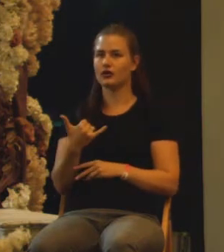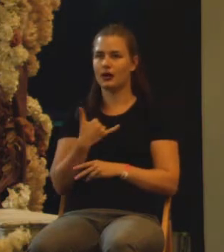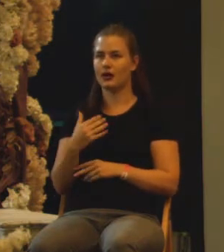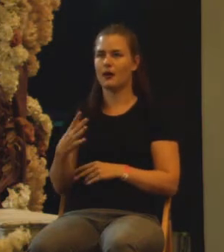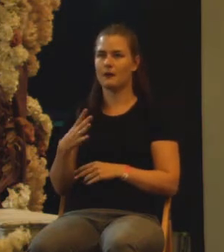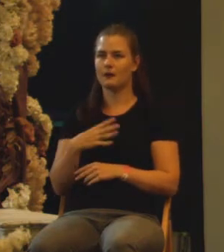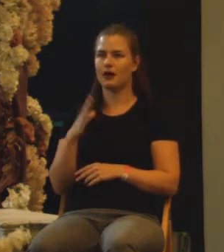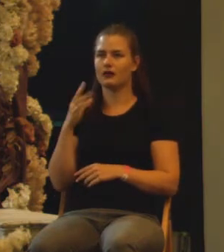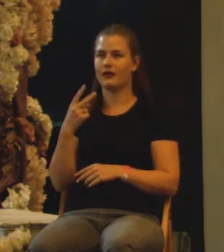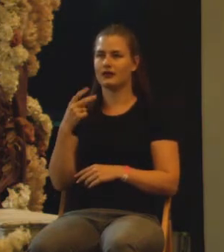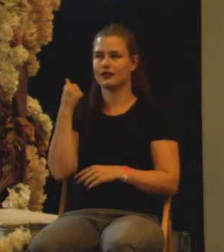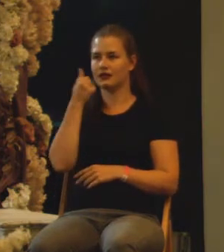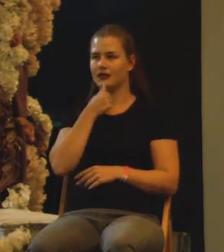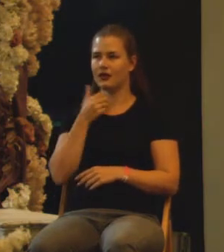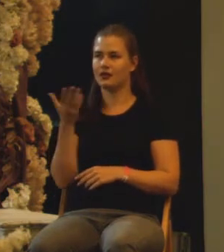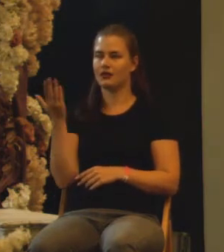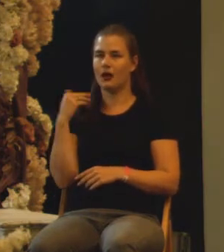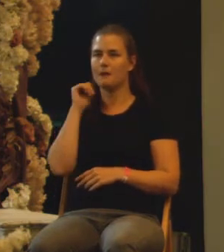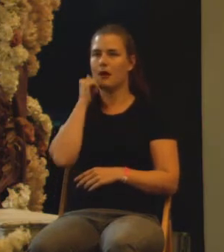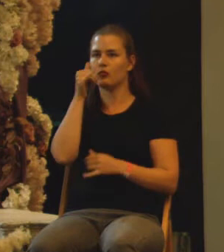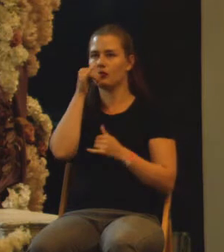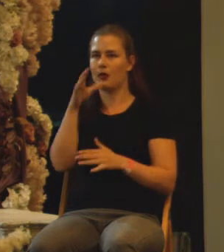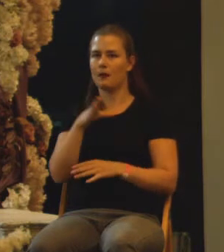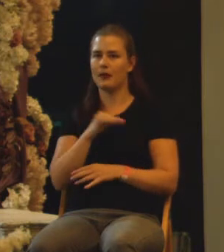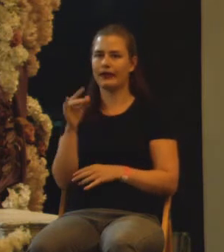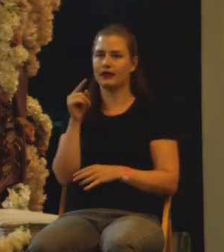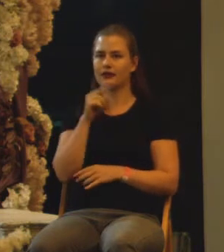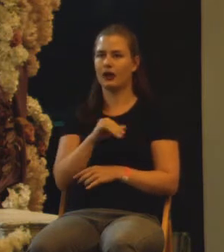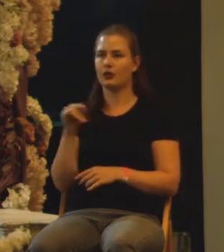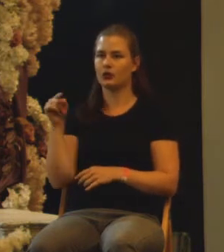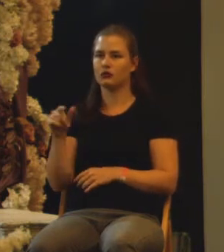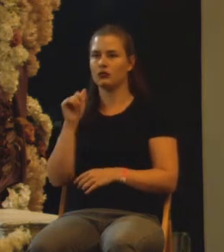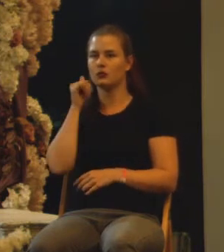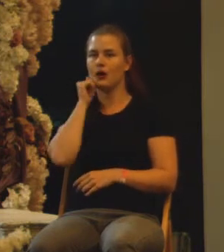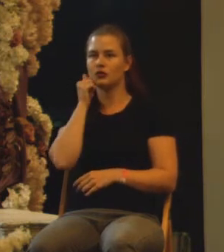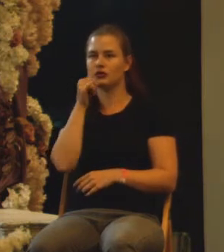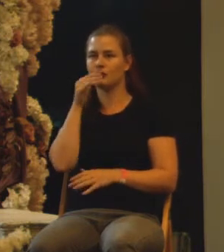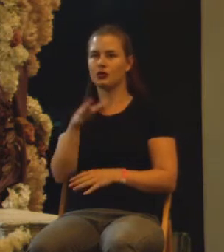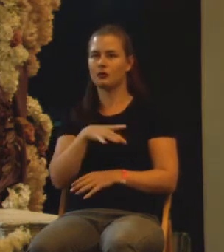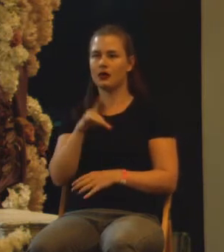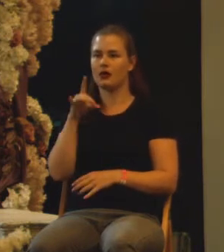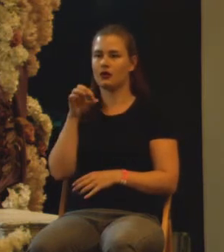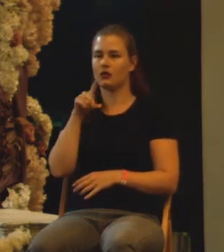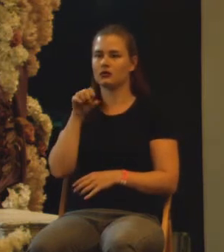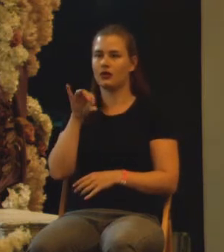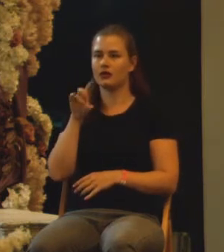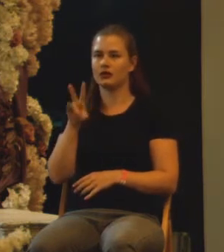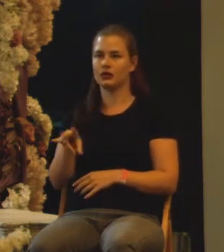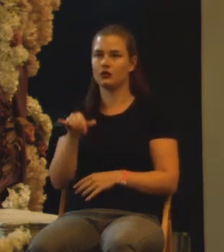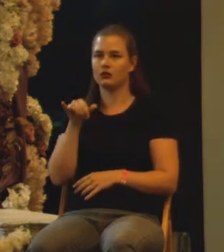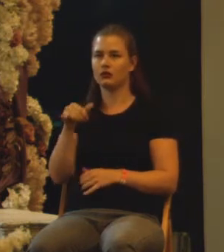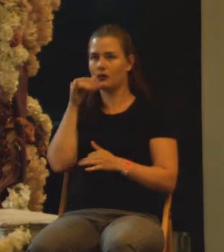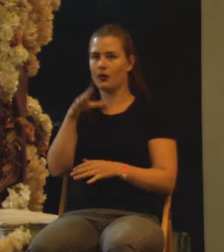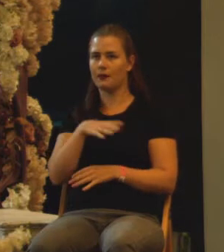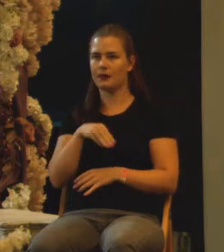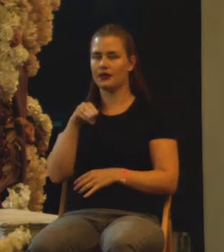был 20 лет назад. Но бабушка не может быть и тут, и там. У бабушки не может быть розмарина. У нее не может быть